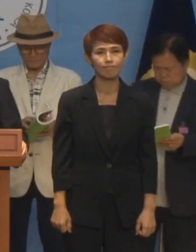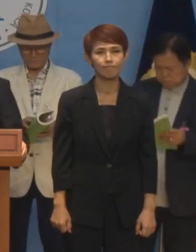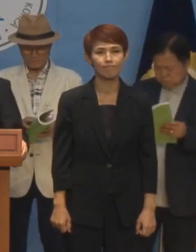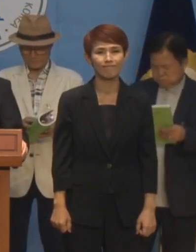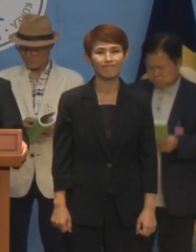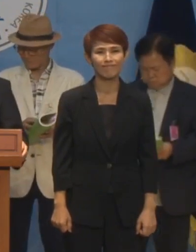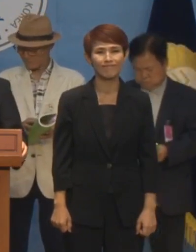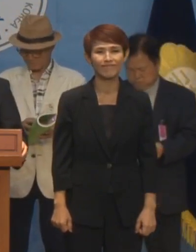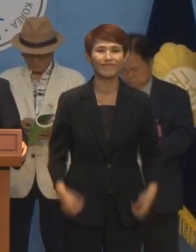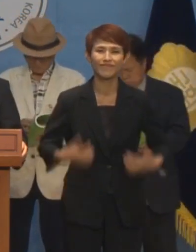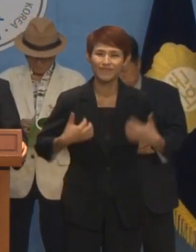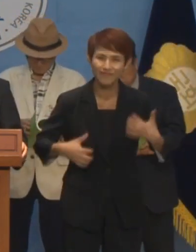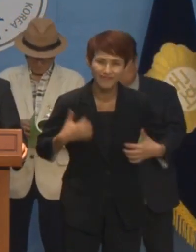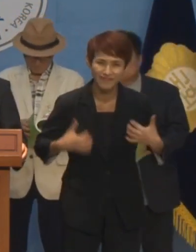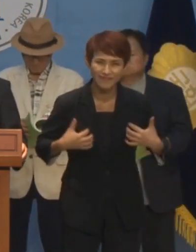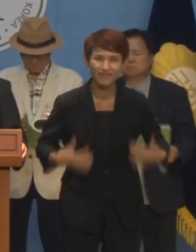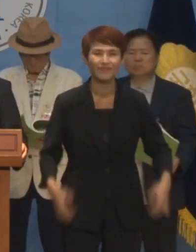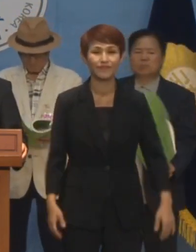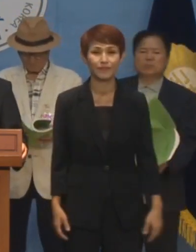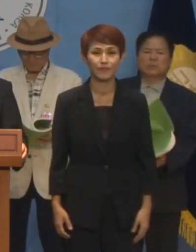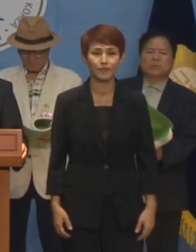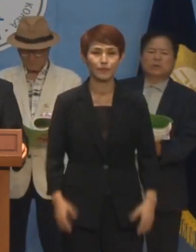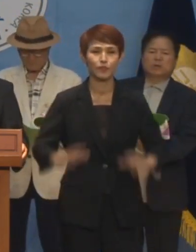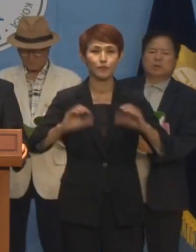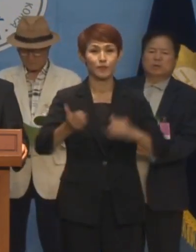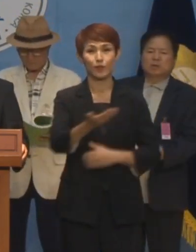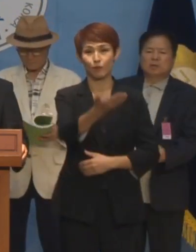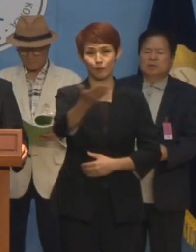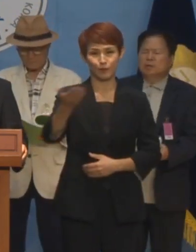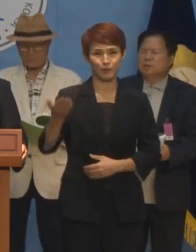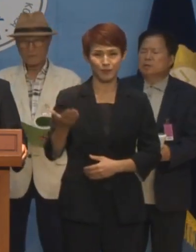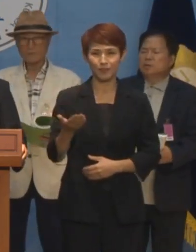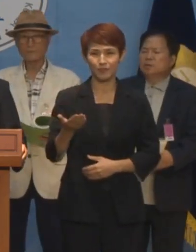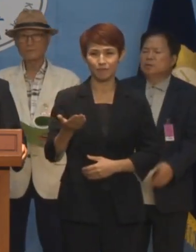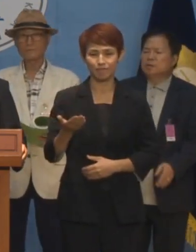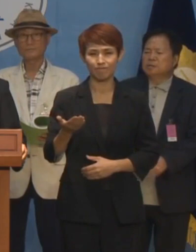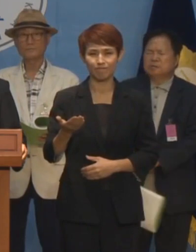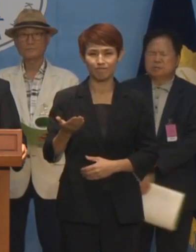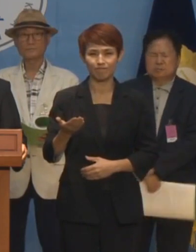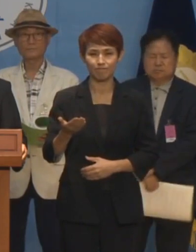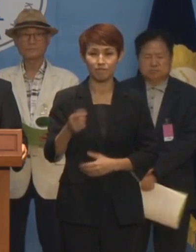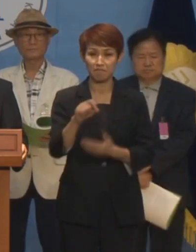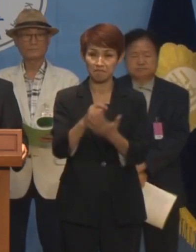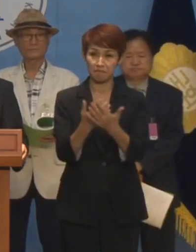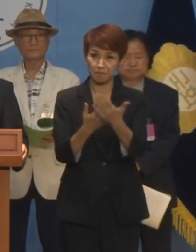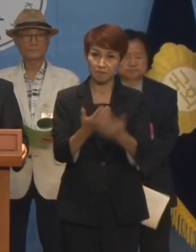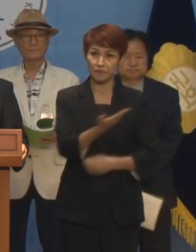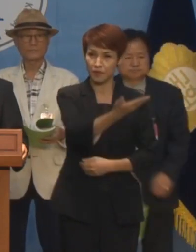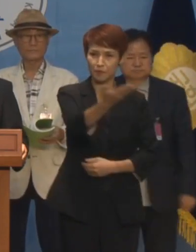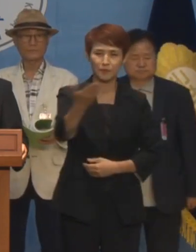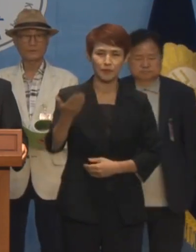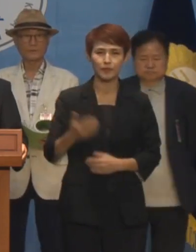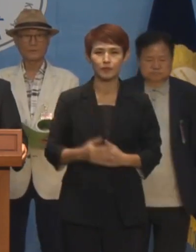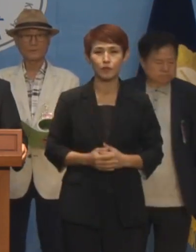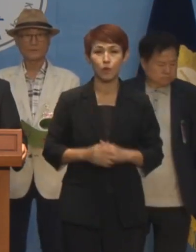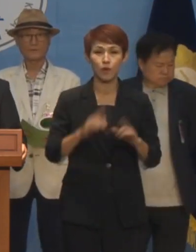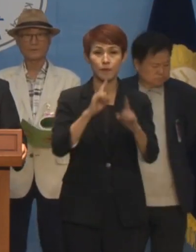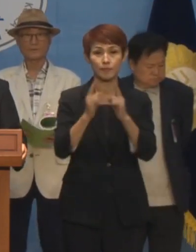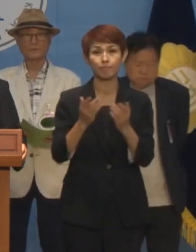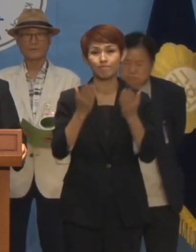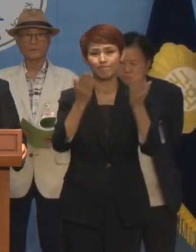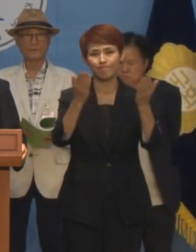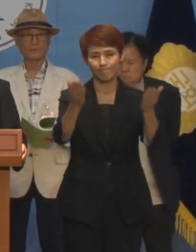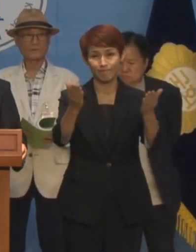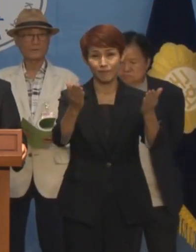예, 반갑습니다. 국민 여러분, 그리고 여기 이 자리에 모이신 언론사에 계시는 분들께 저희들 말씀을 드릴 수